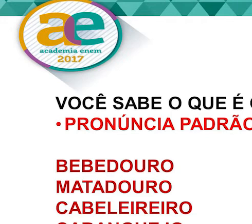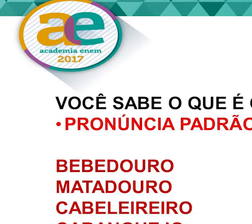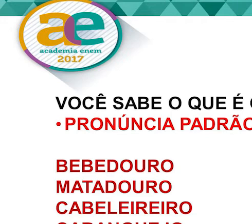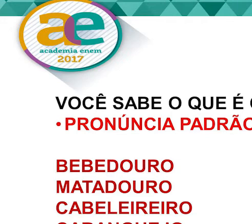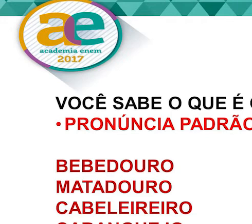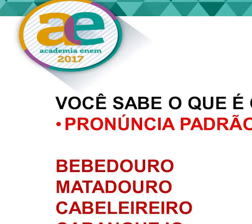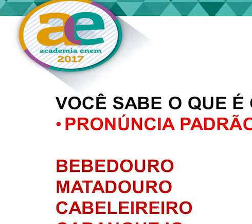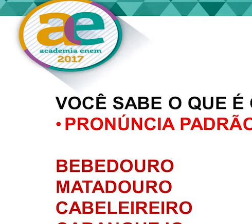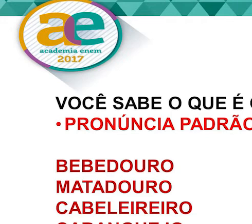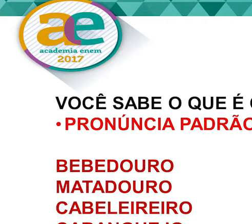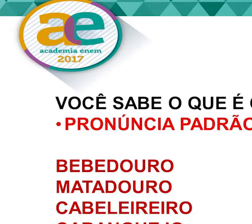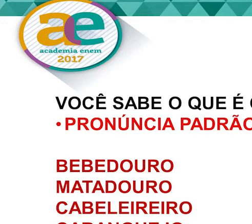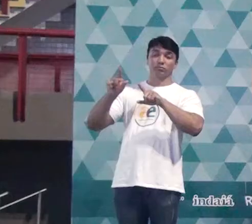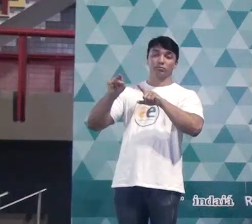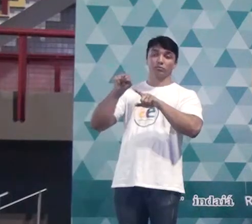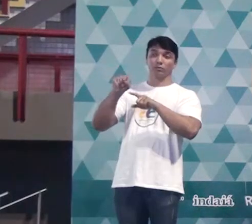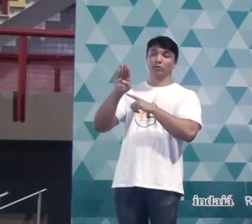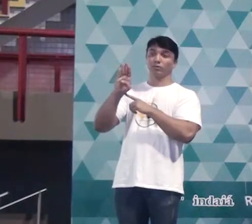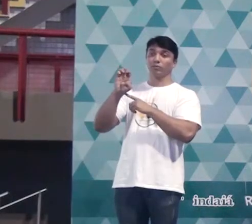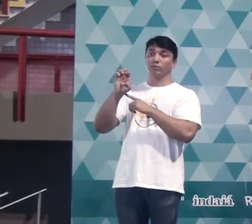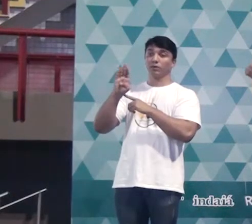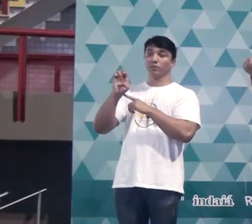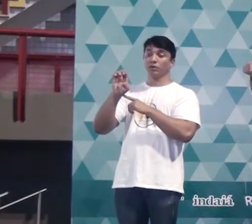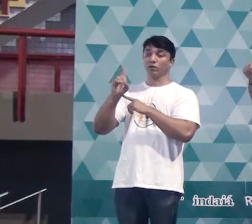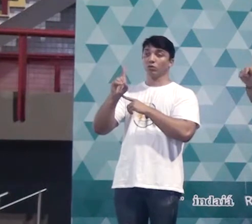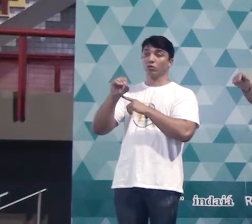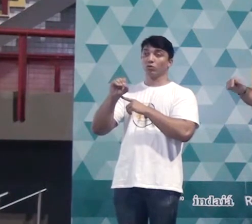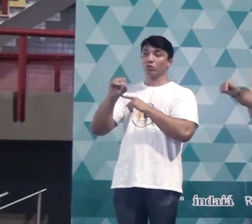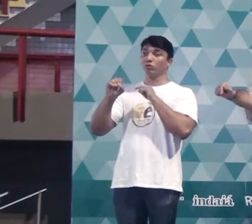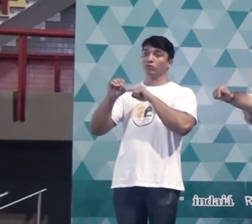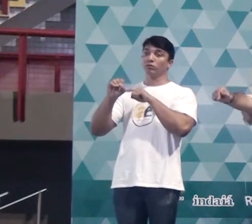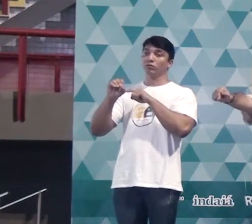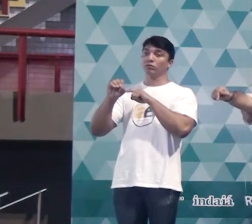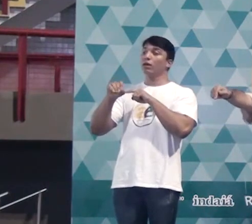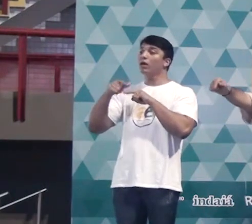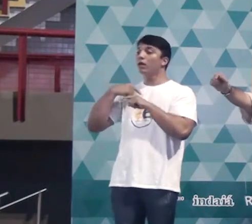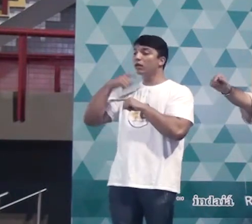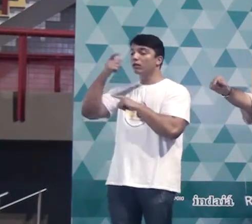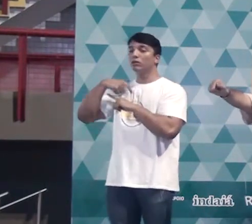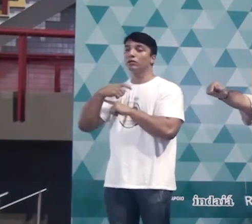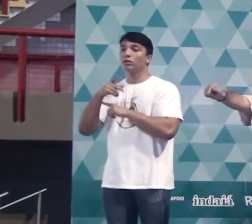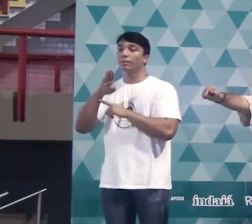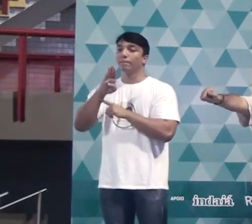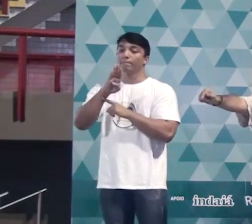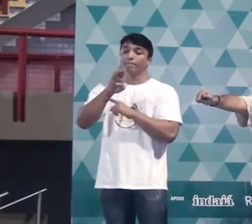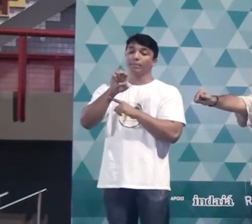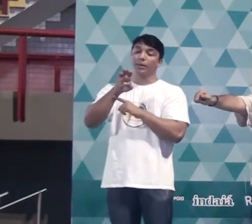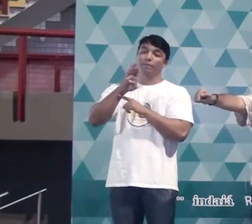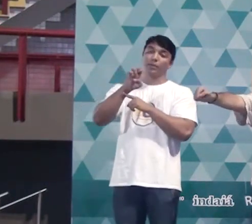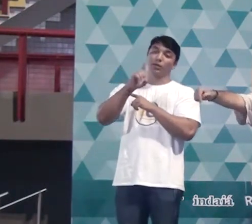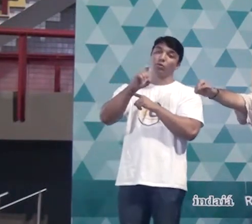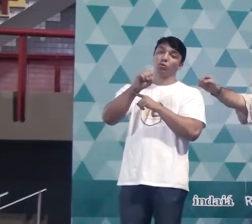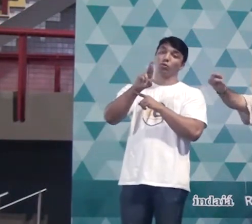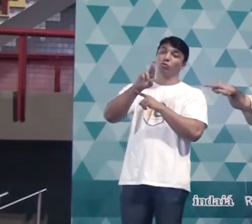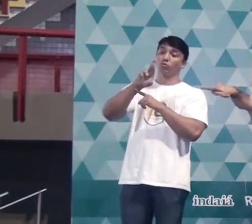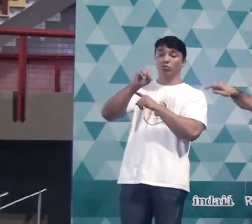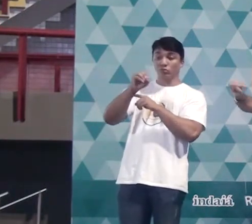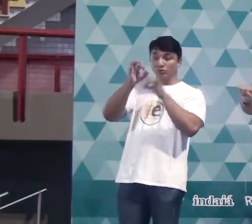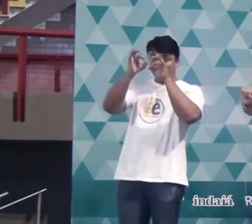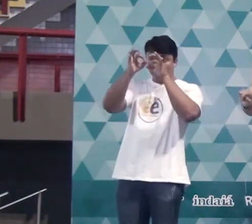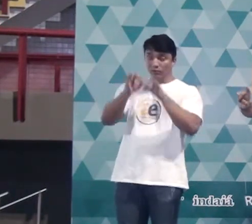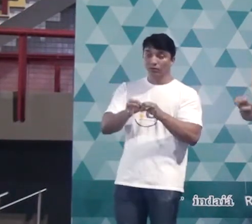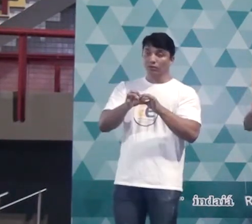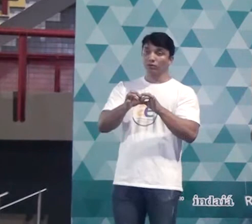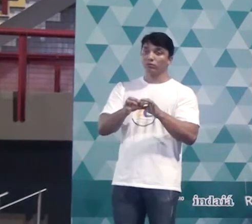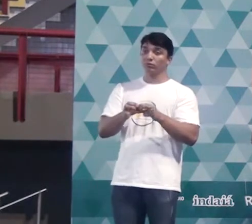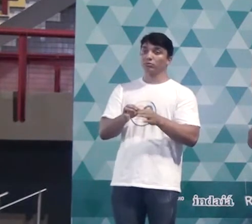Mal sabendo o Pokémon sedento, que bebedor é ele. Porque bebedor é quem bebe. O lugar onde se